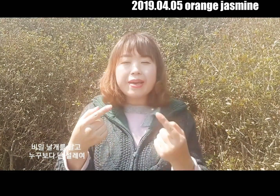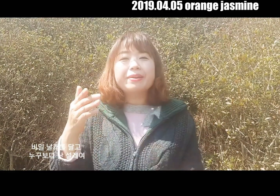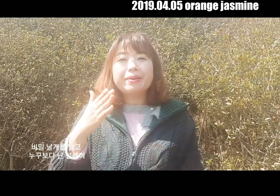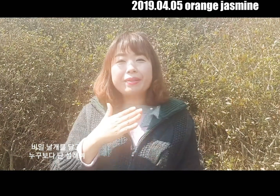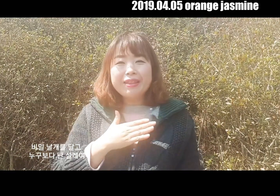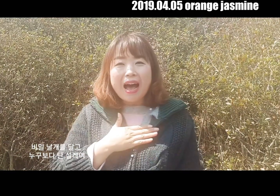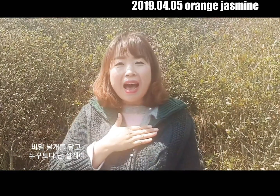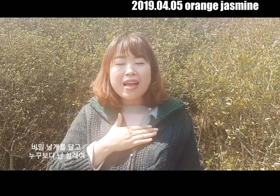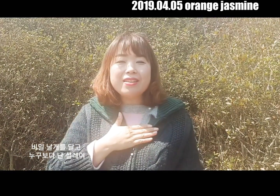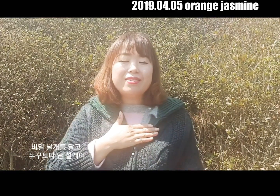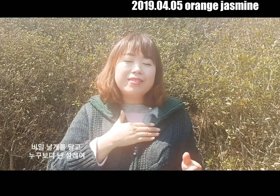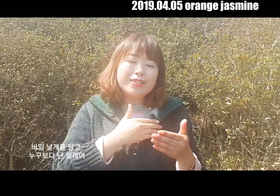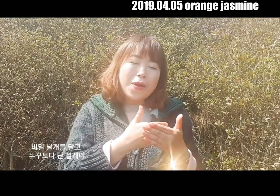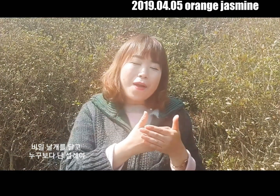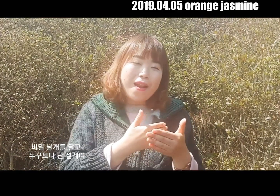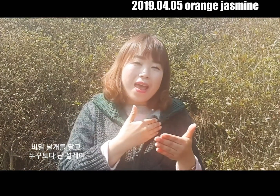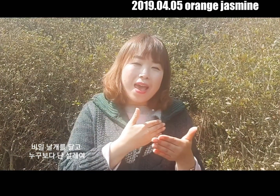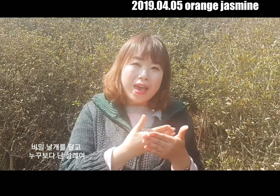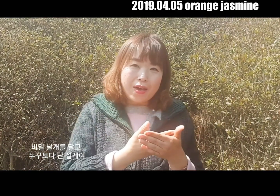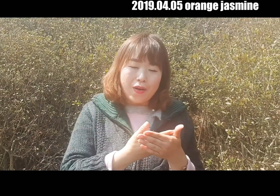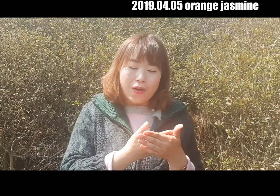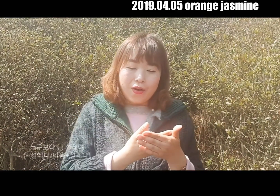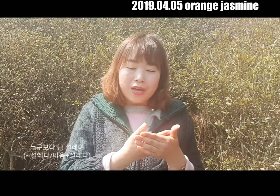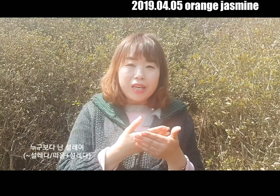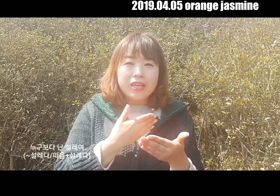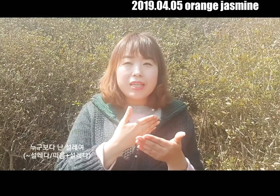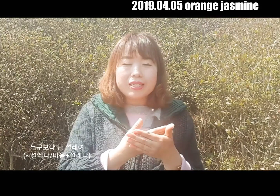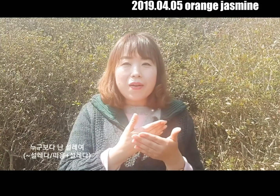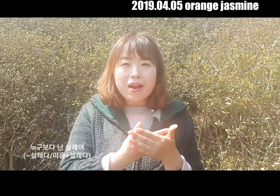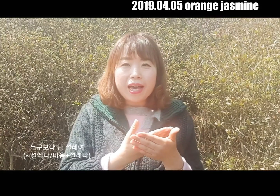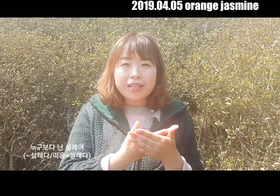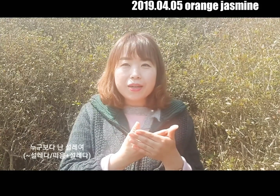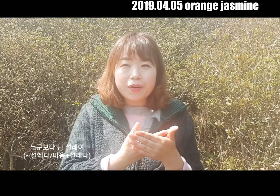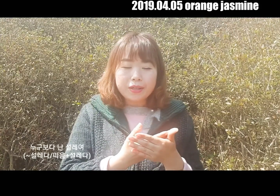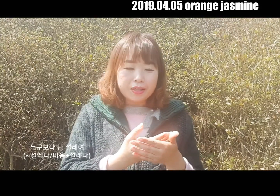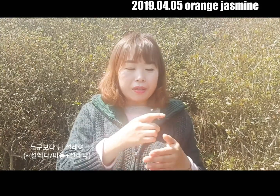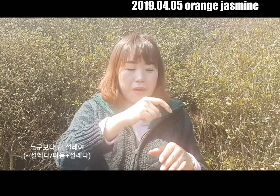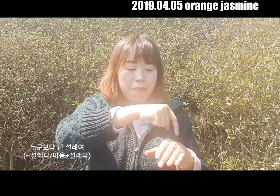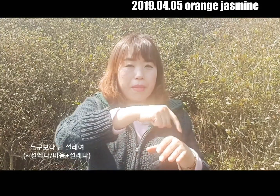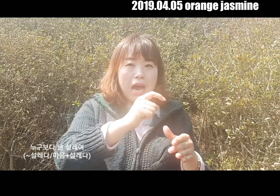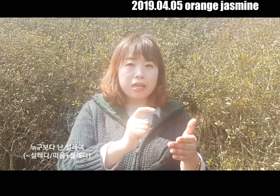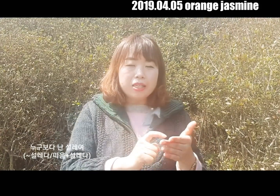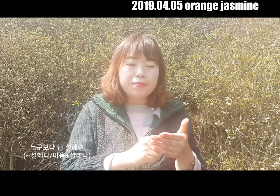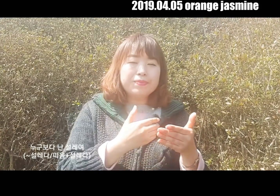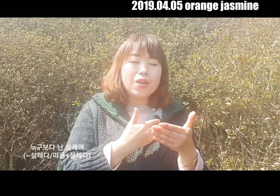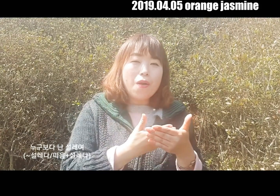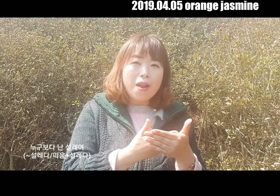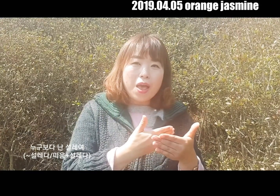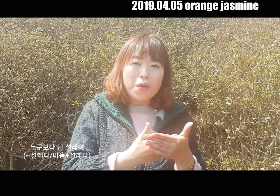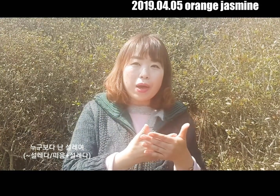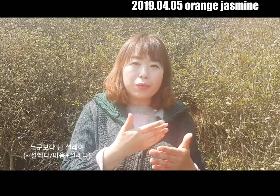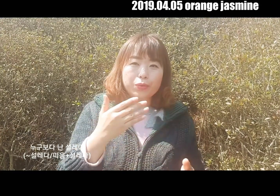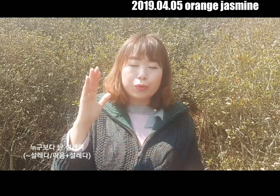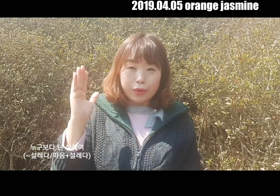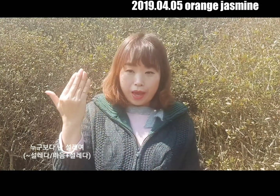누구보다 난 설레요. 이 설레이는 거를 마음 설레어 해도